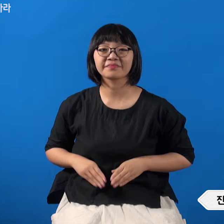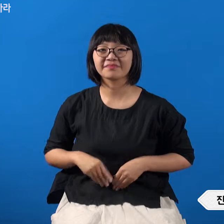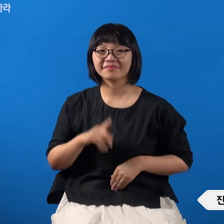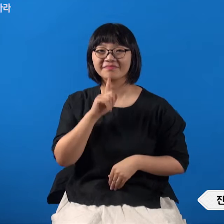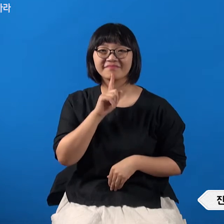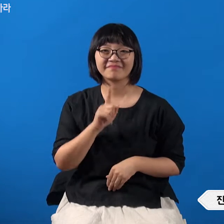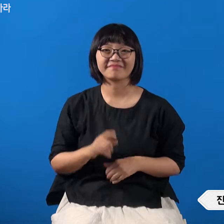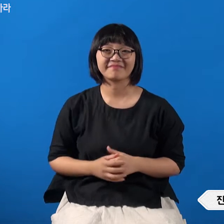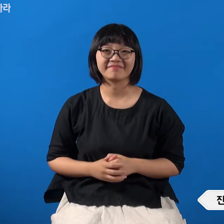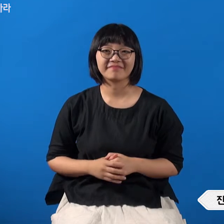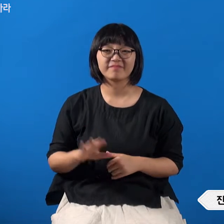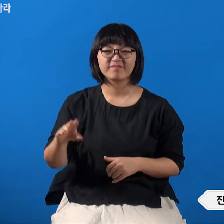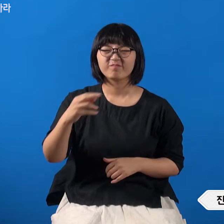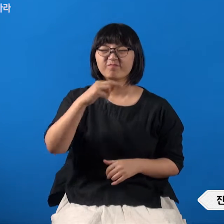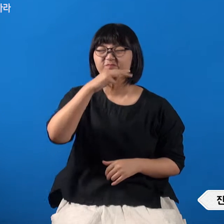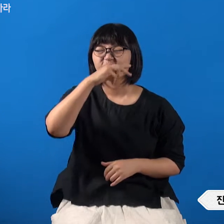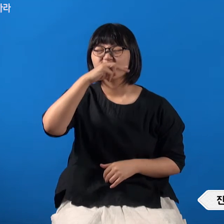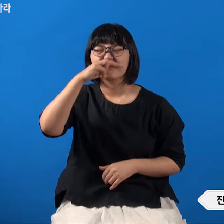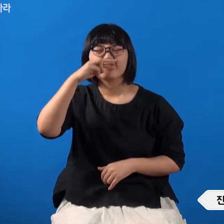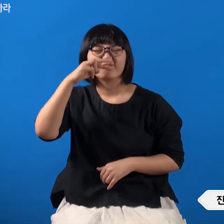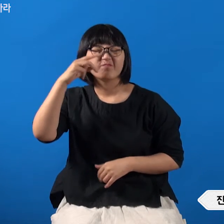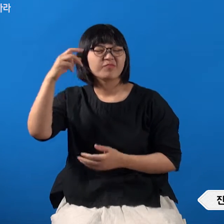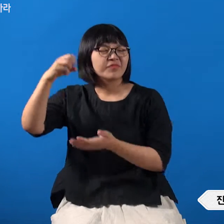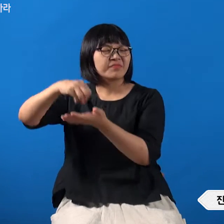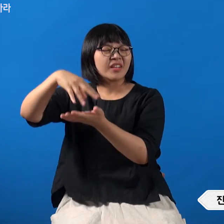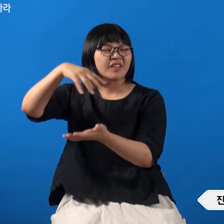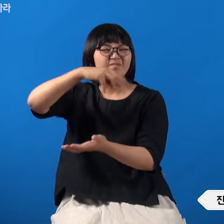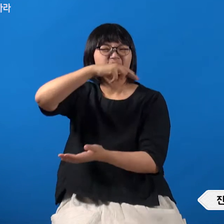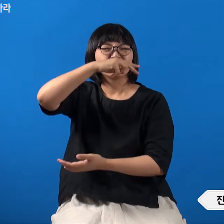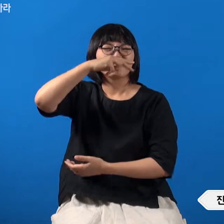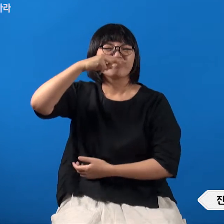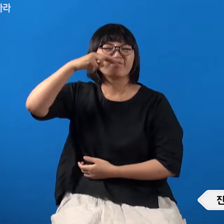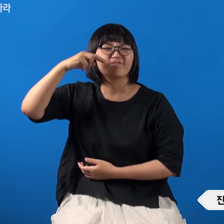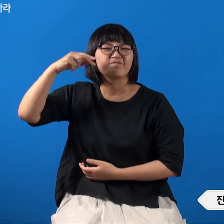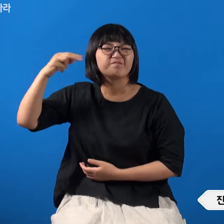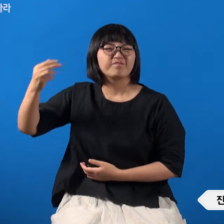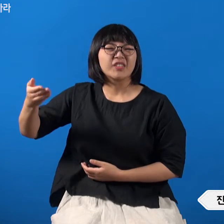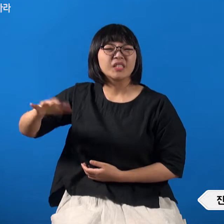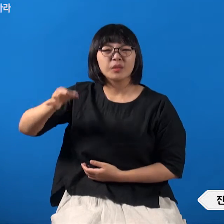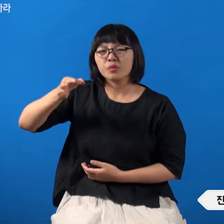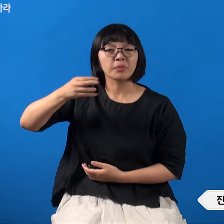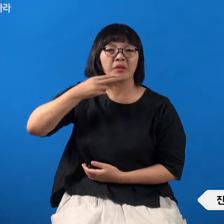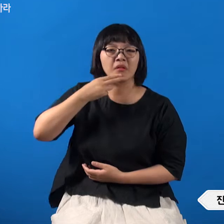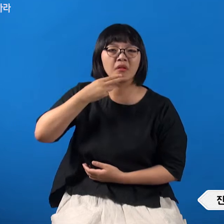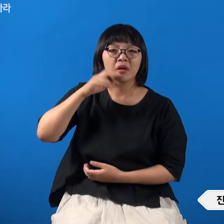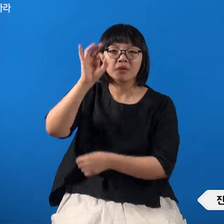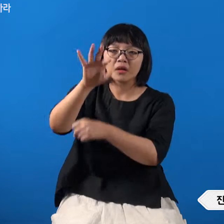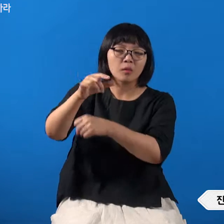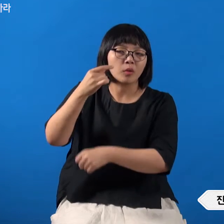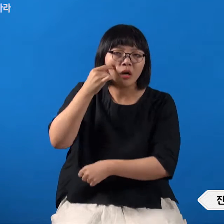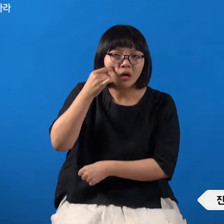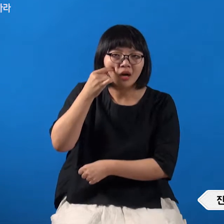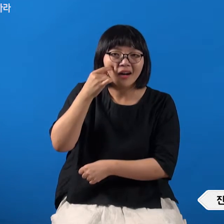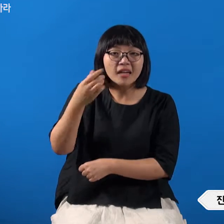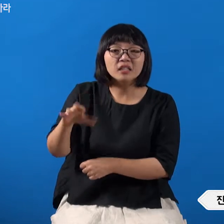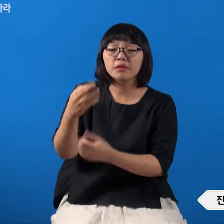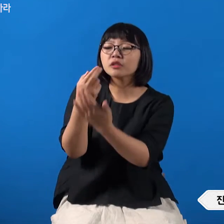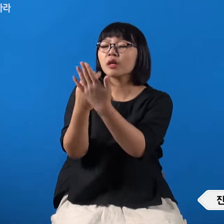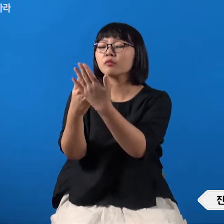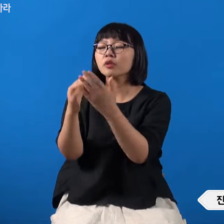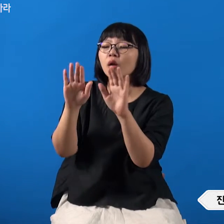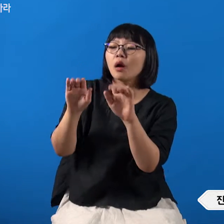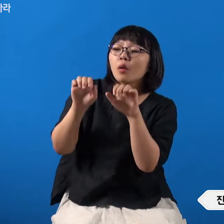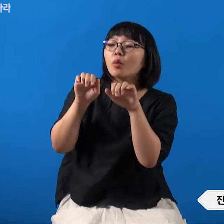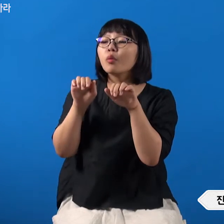그 맛있는 냄새가 나는 빵집에 돈이 없어 먹을 수는 없지만 밖에서 창문 밖으로 쳐다보고 있는 그